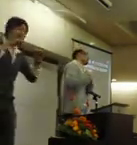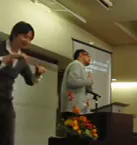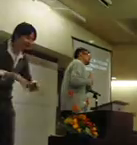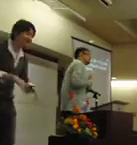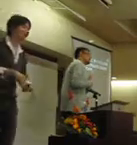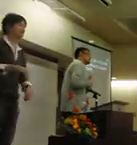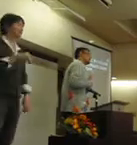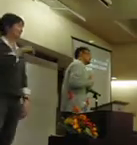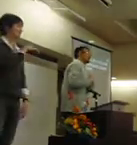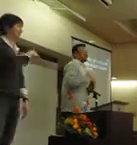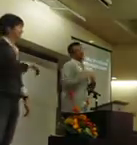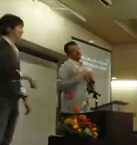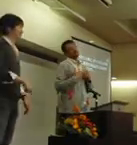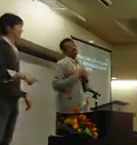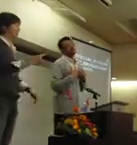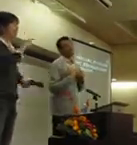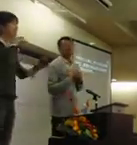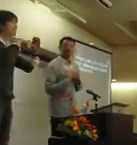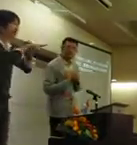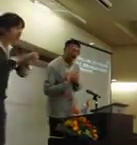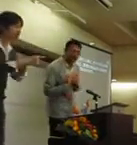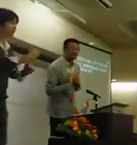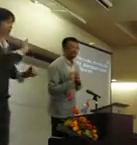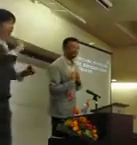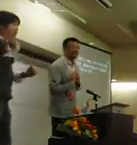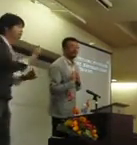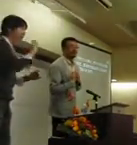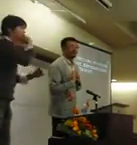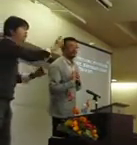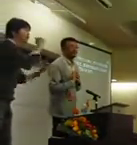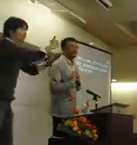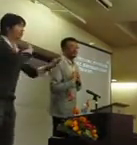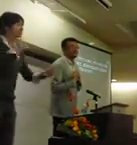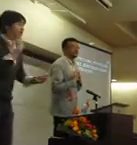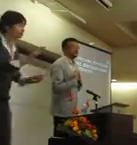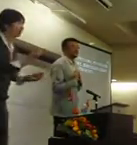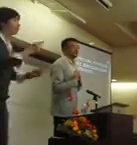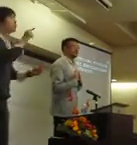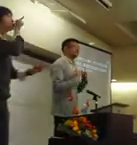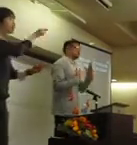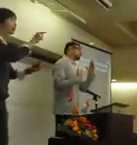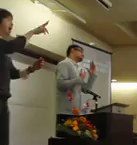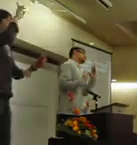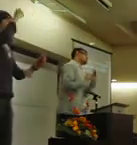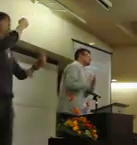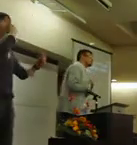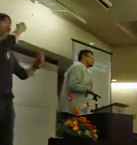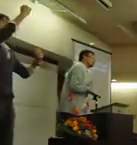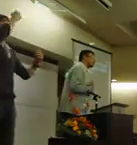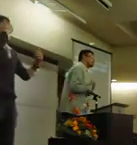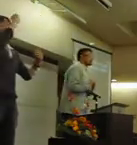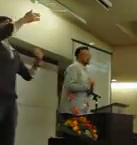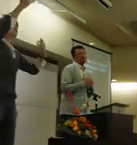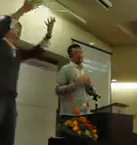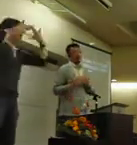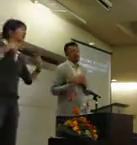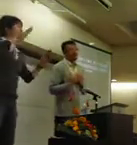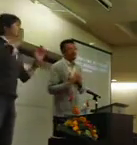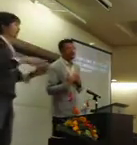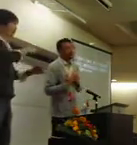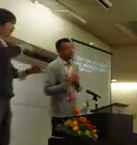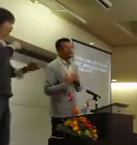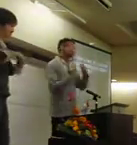私はなぜできるんですか。私も許されたからですよ。どれだけ自分が罪人か分かっている